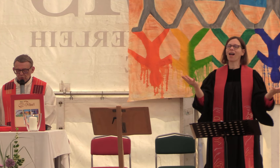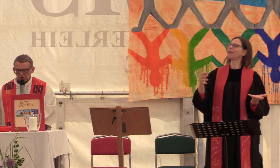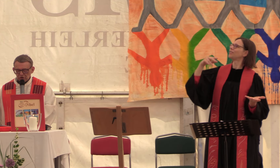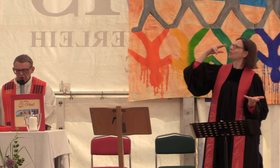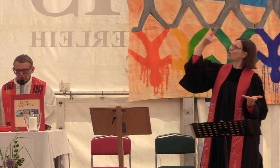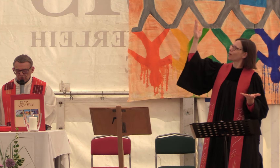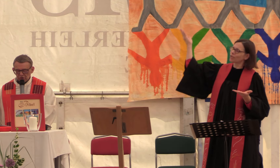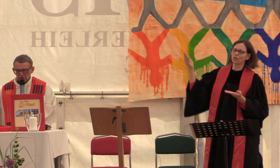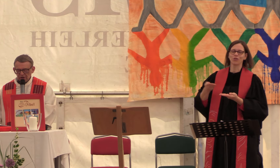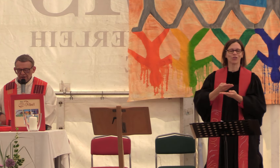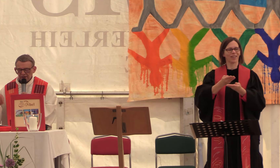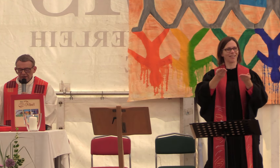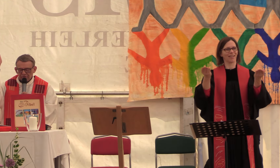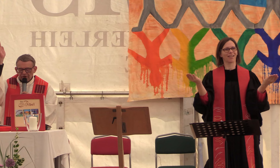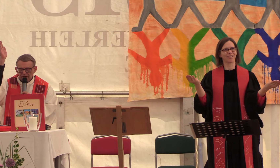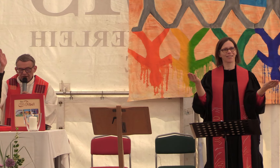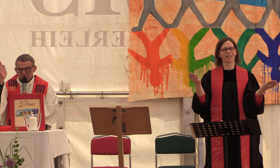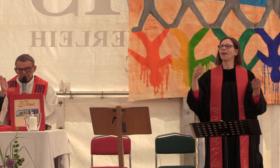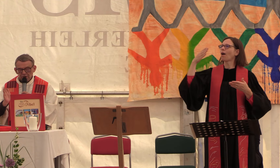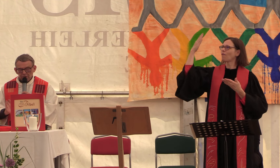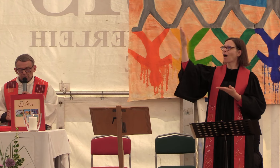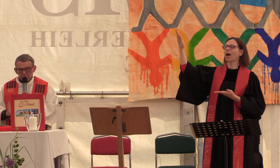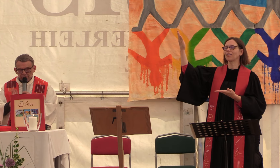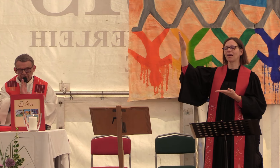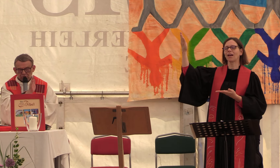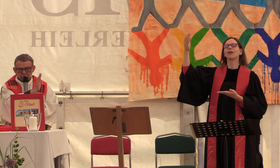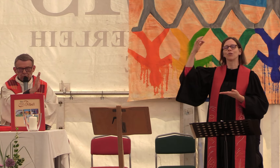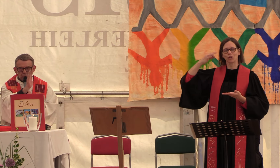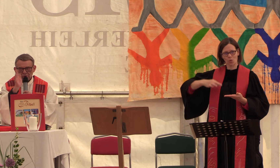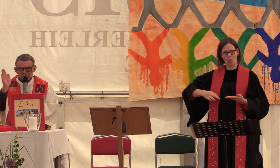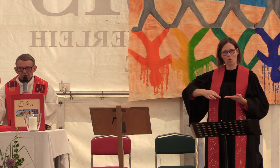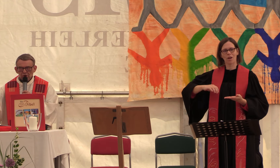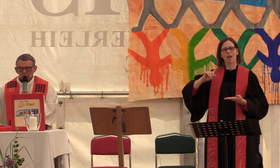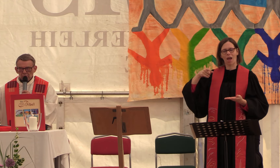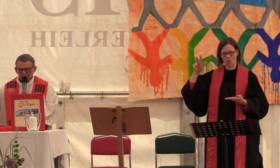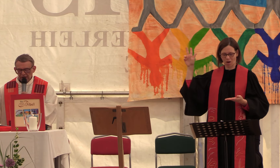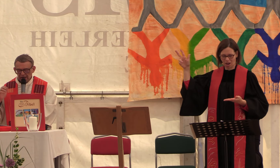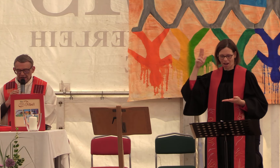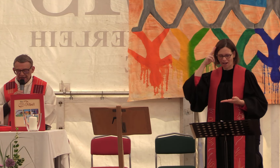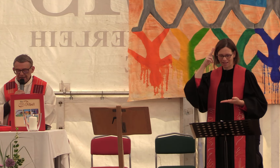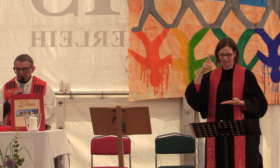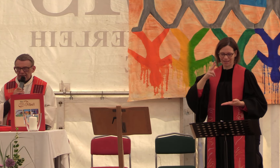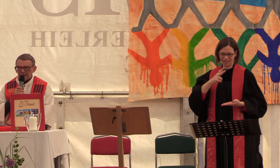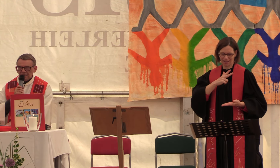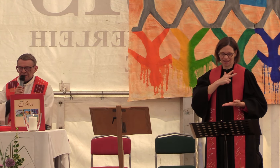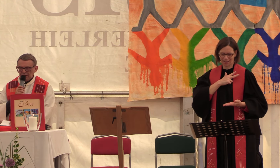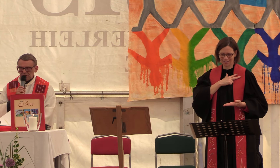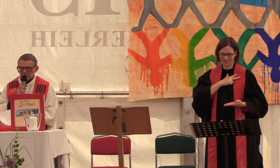du, unser Gott, der Vater und der Sohn und der